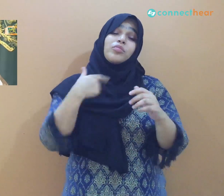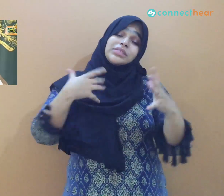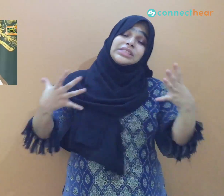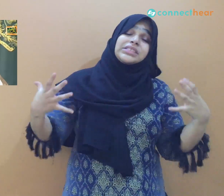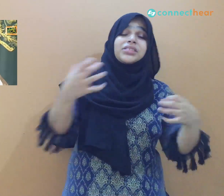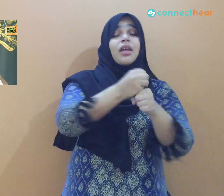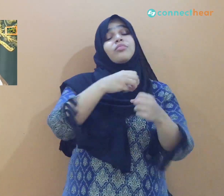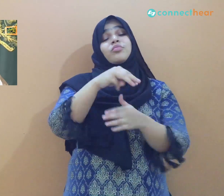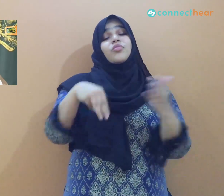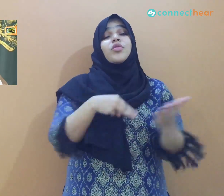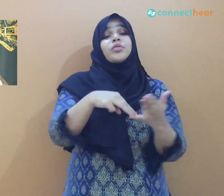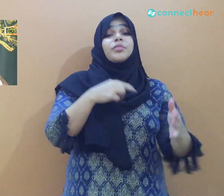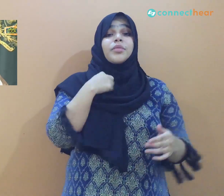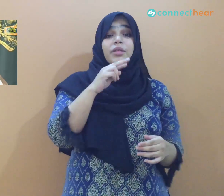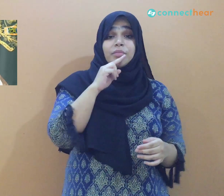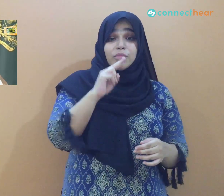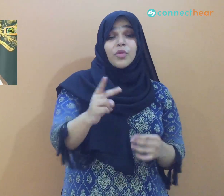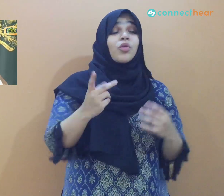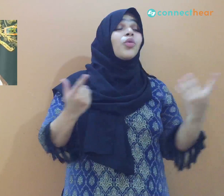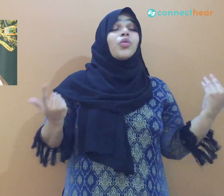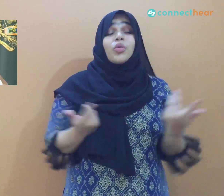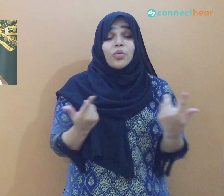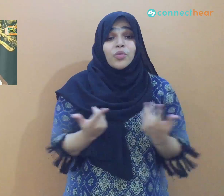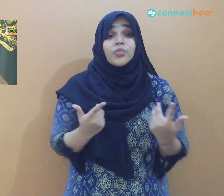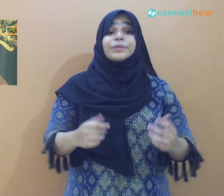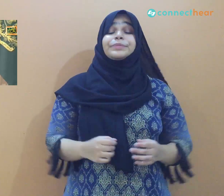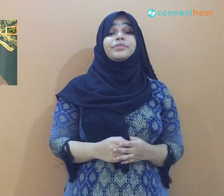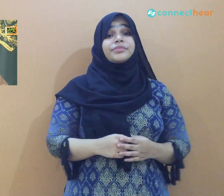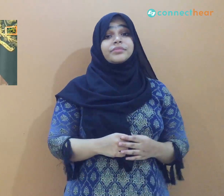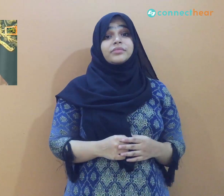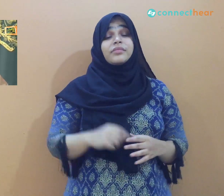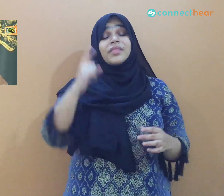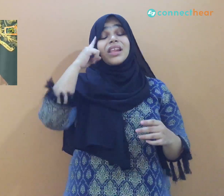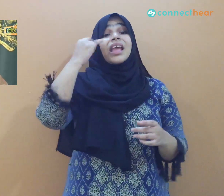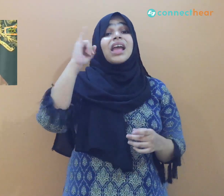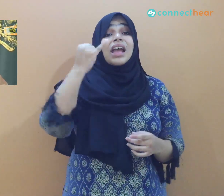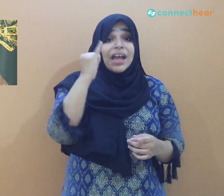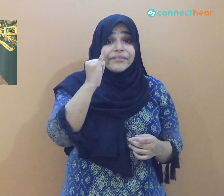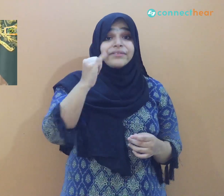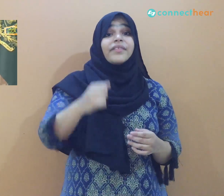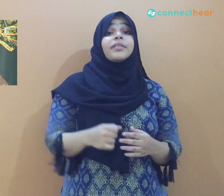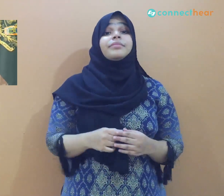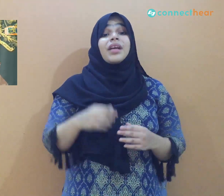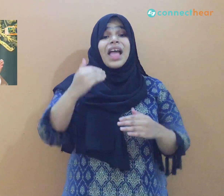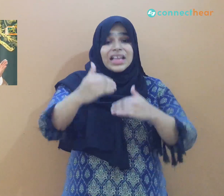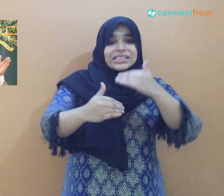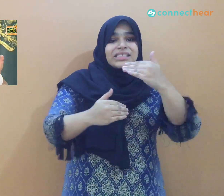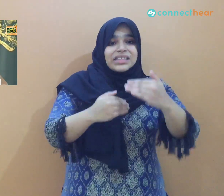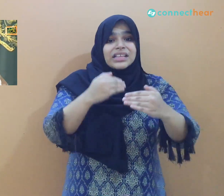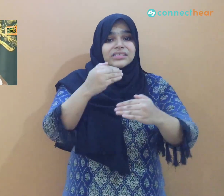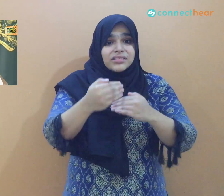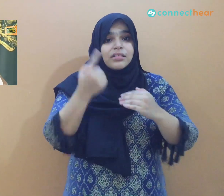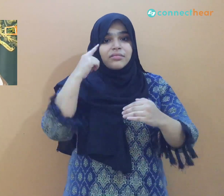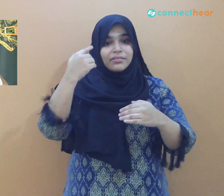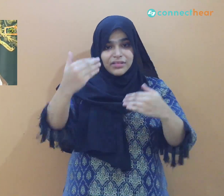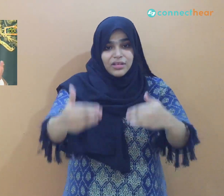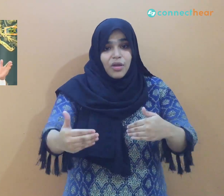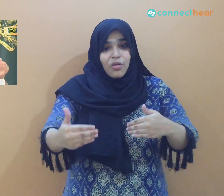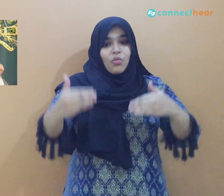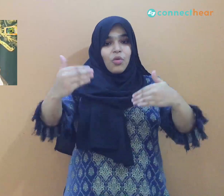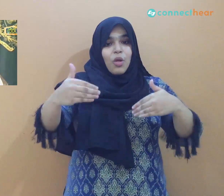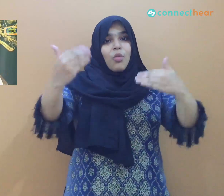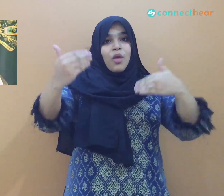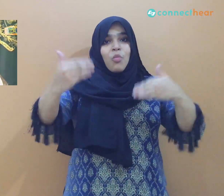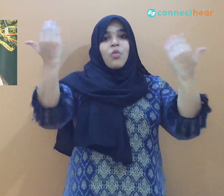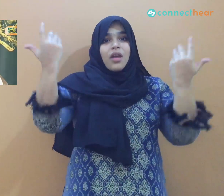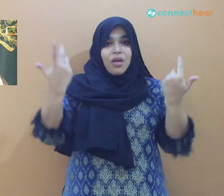کہتا ہوں, وہ اس لیے کہ دیکھیں اگر اب یہ جو ہم آہستہ آہستہ یہ جو لاک ڈاؤن اٹھا رہے